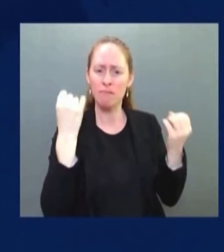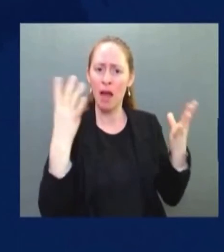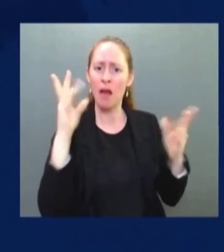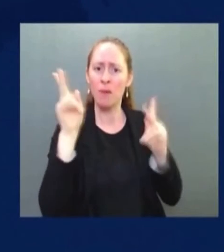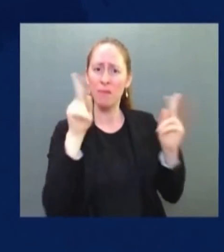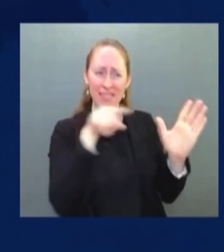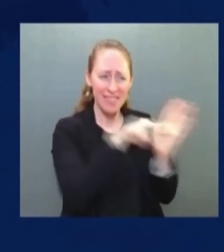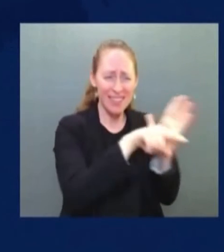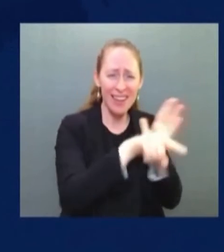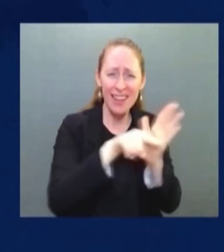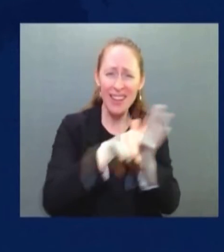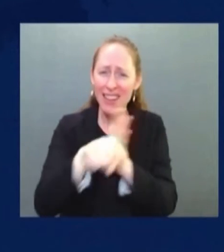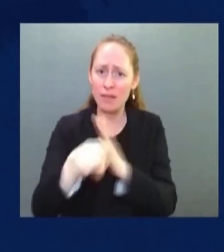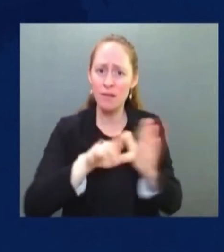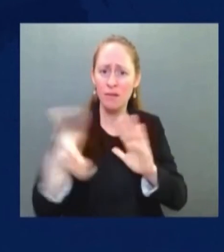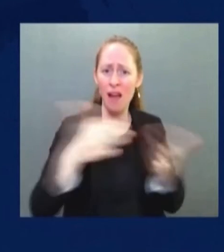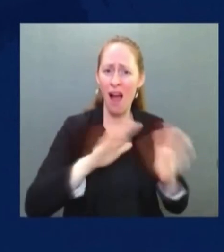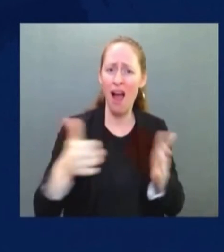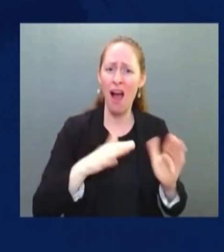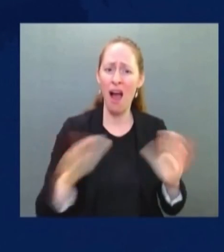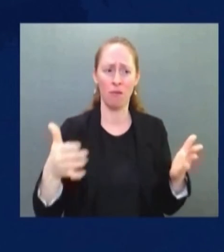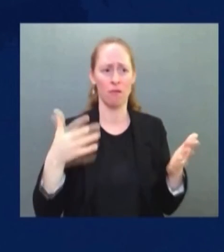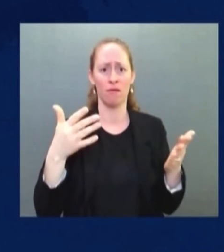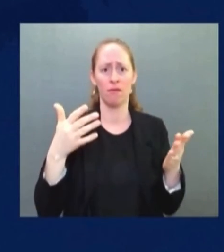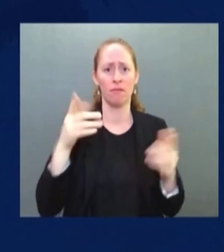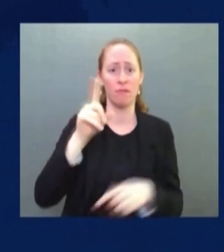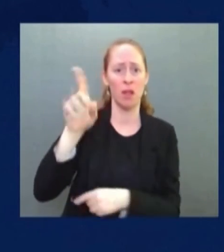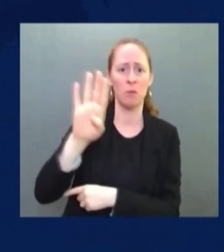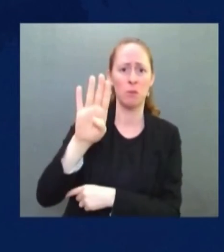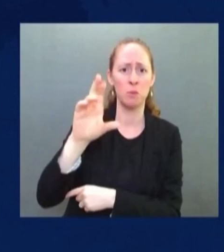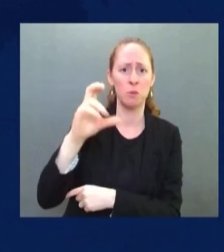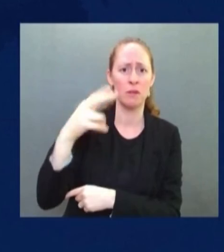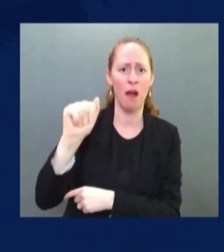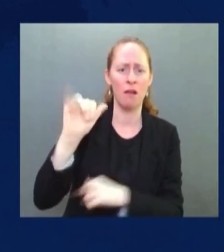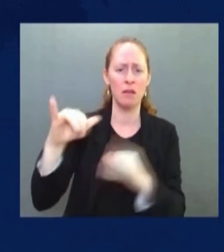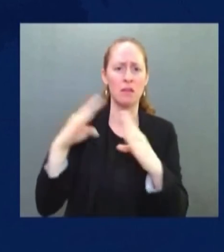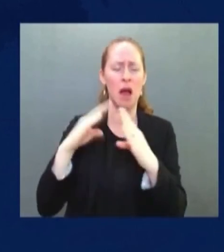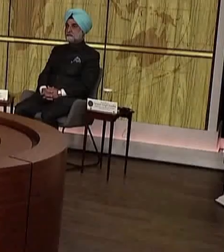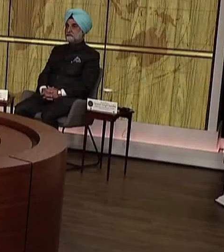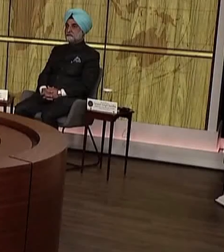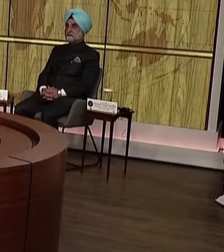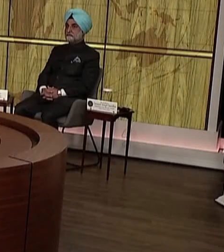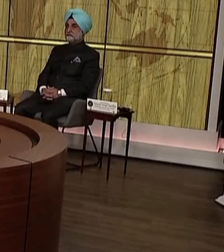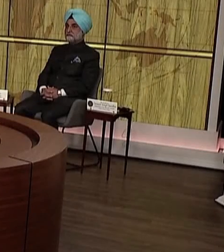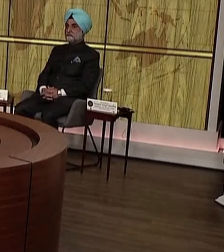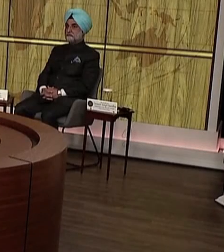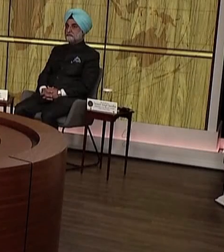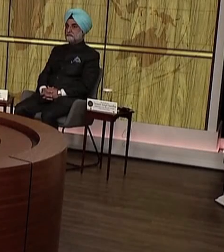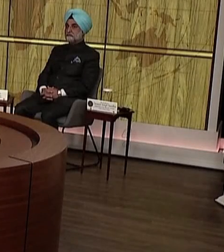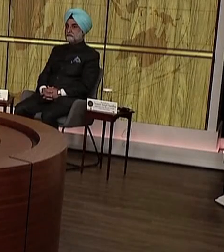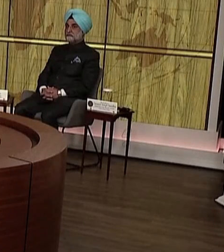停俄国会籍，按投下弃权票，并继续购买俄国石油跟武器。公视新闻黄韵玲编译。